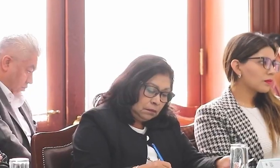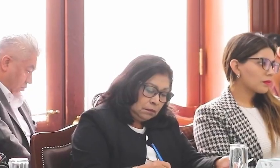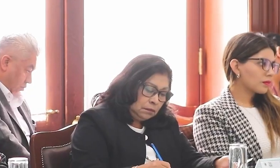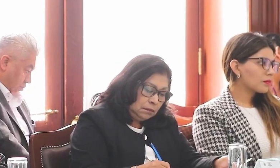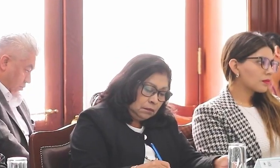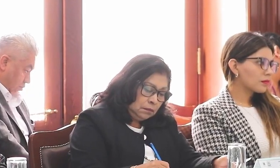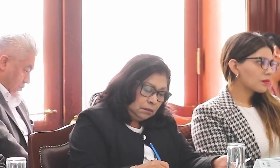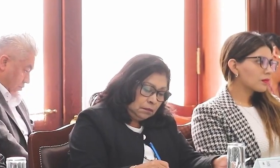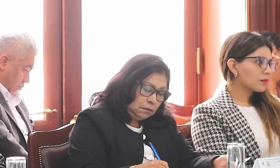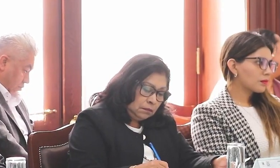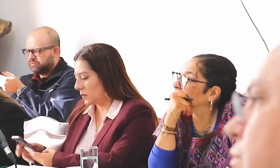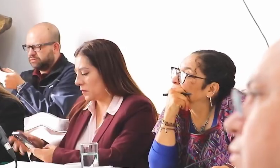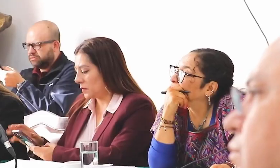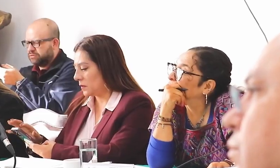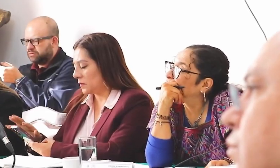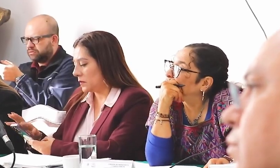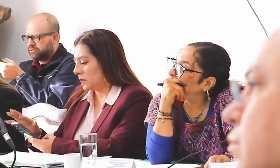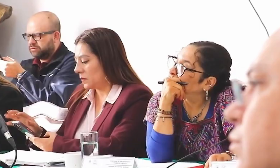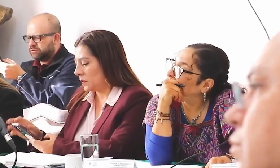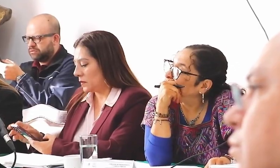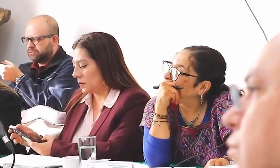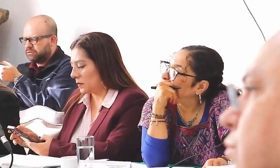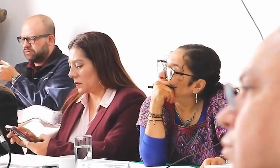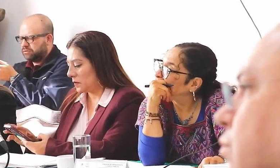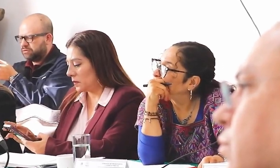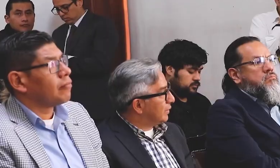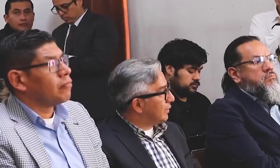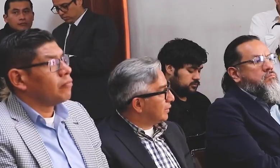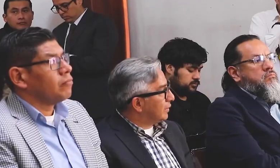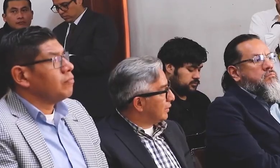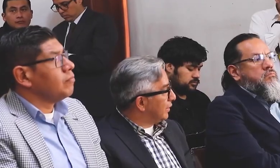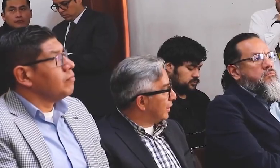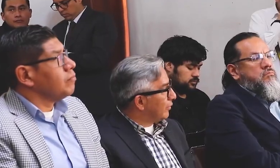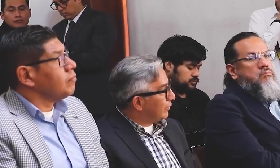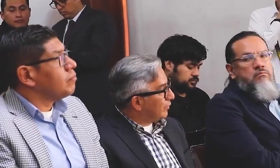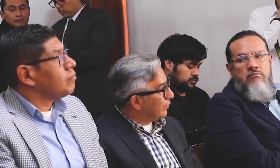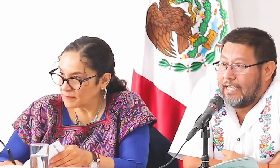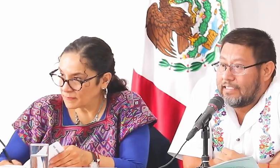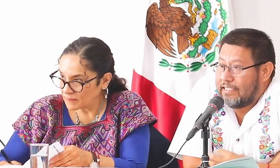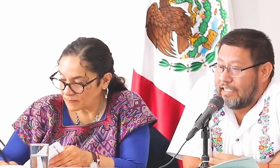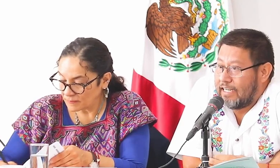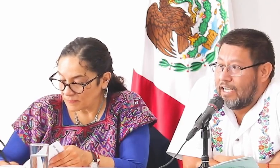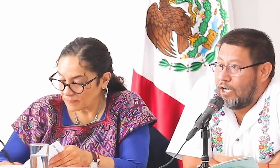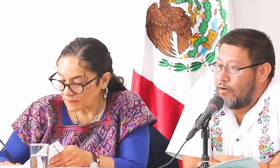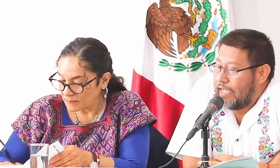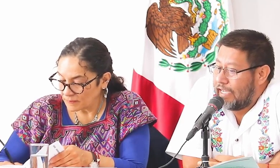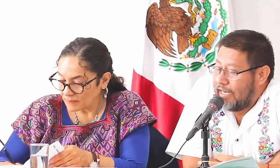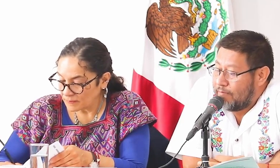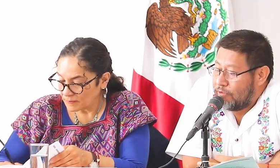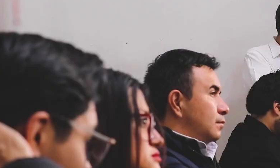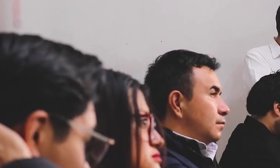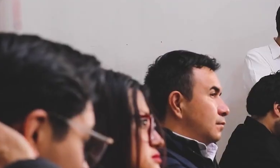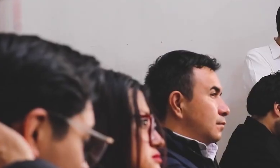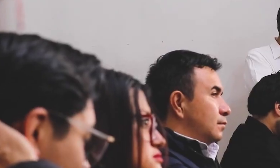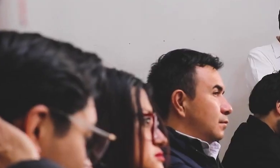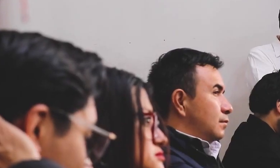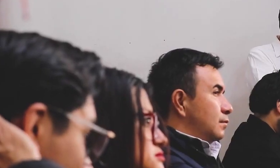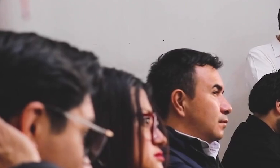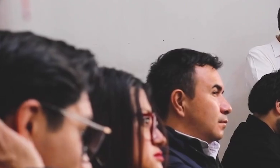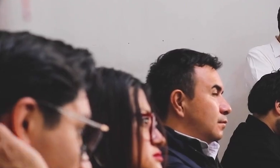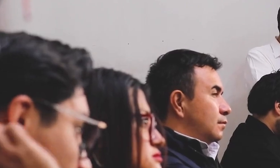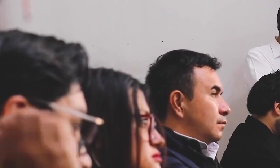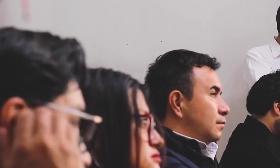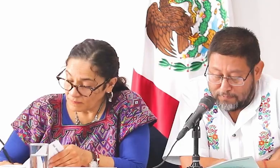para 2025 y detalló cuáles son los objetivos de esta institución. Es decir, lo que queremos con